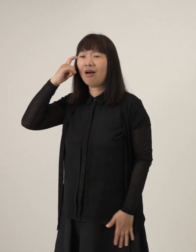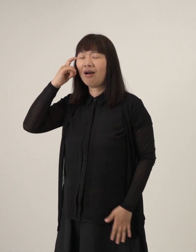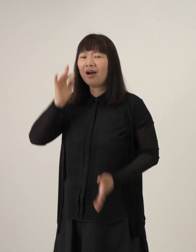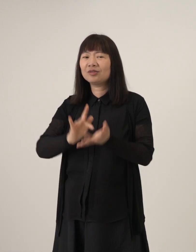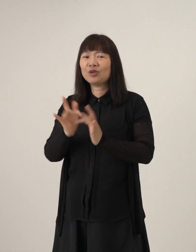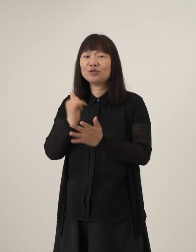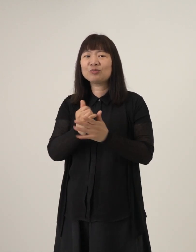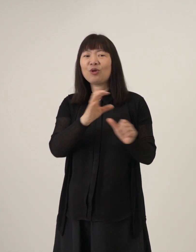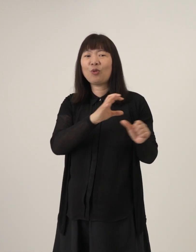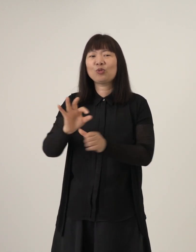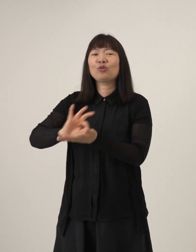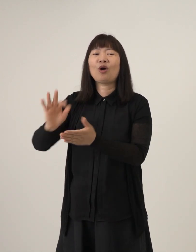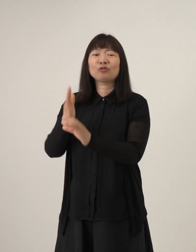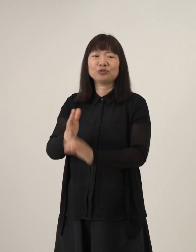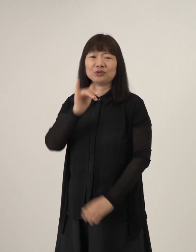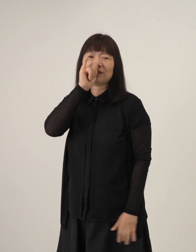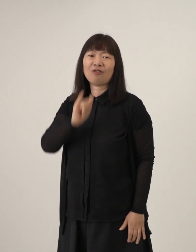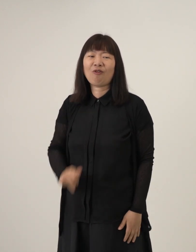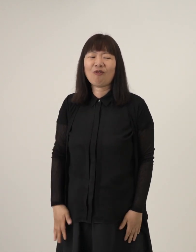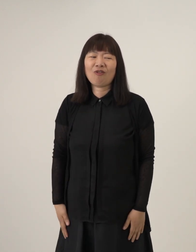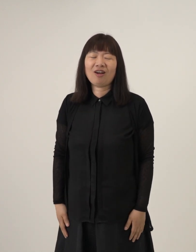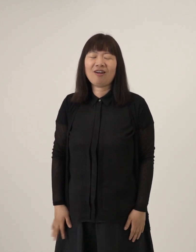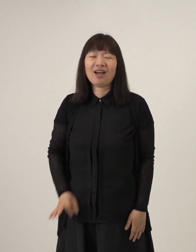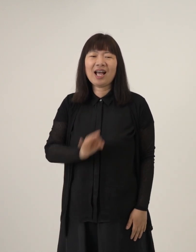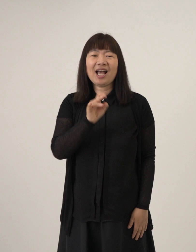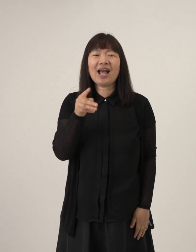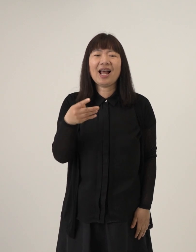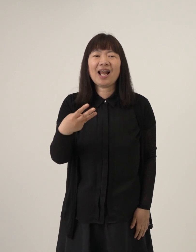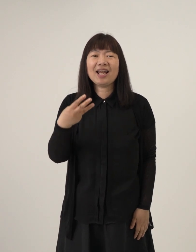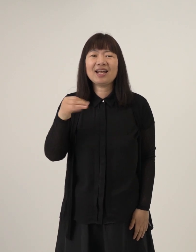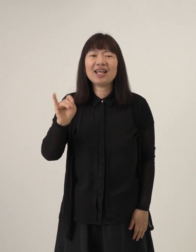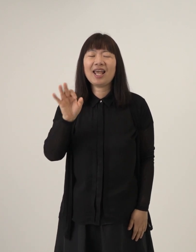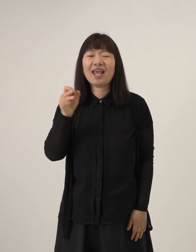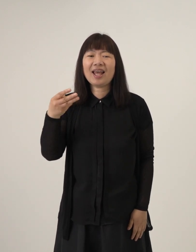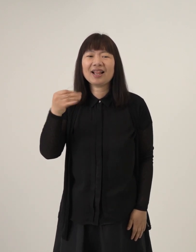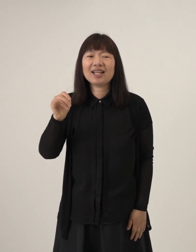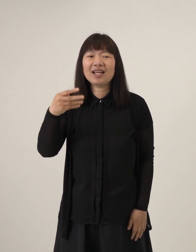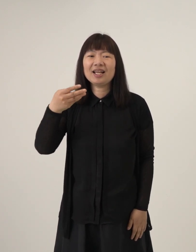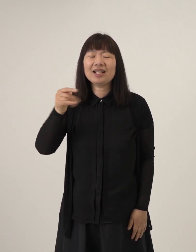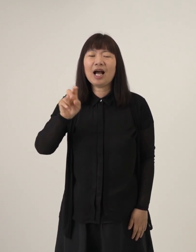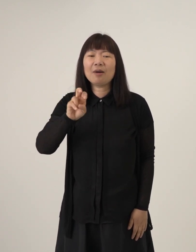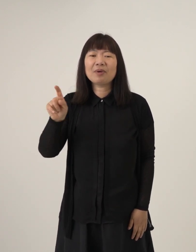예수님이 인용하신 거예요. 엘리 엘리 라마 사박다니.